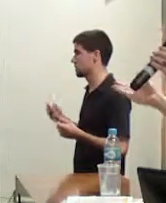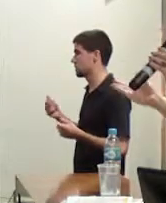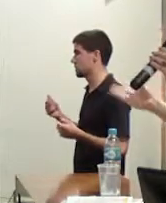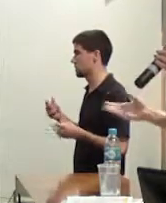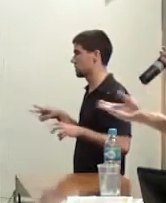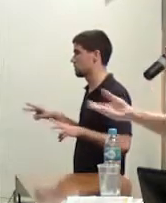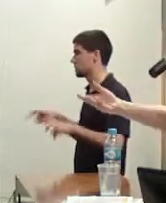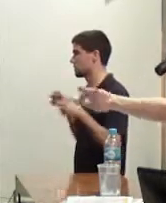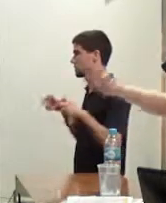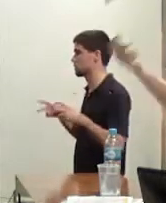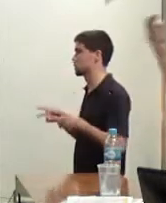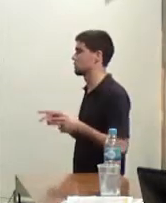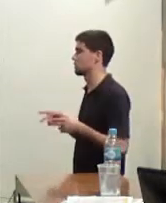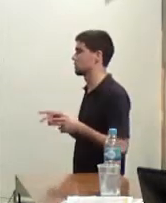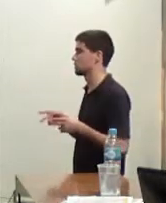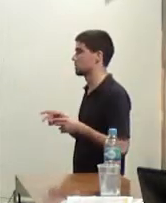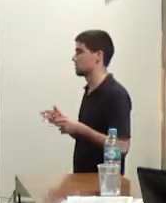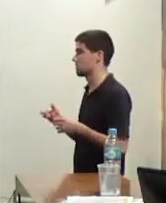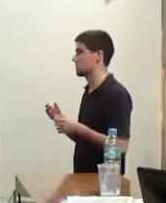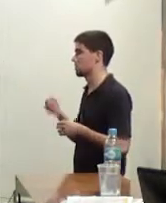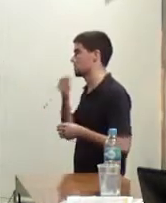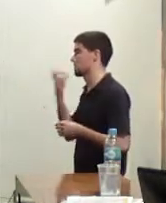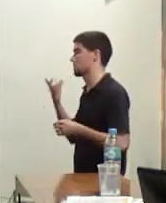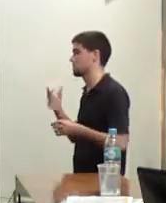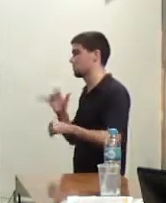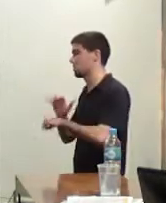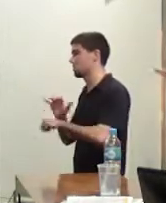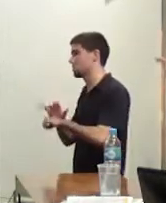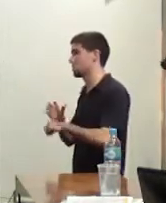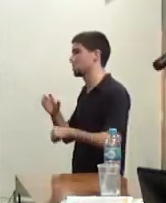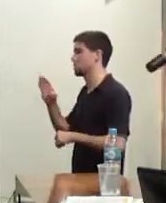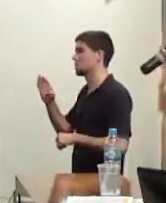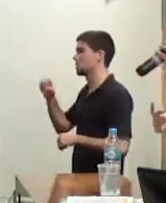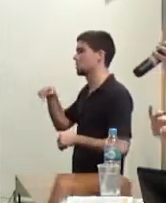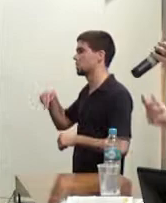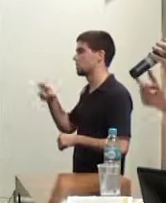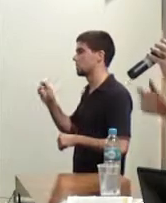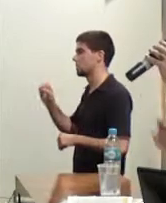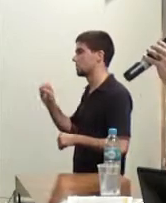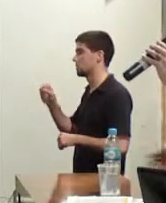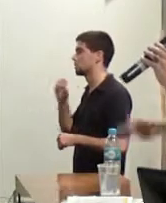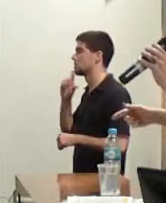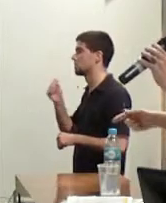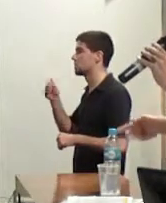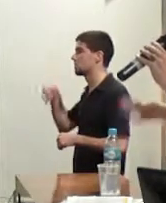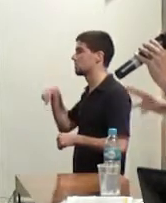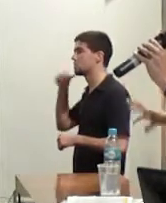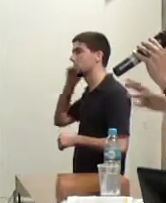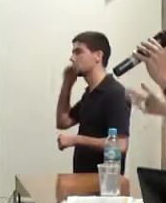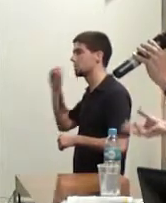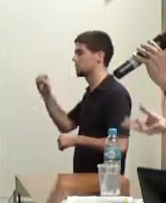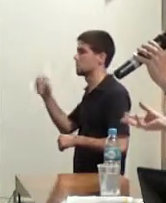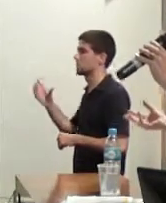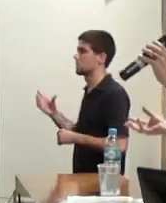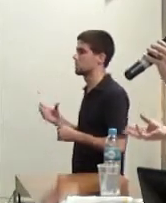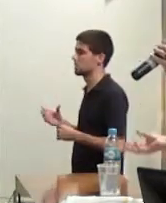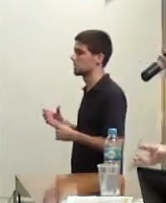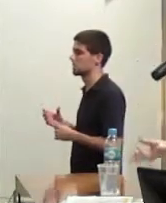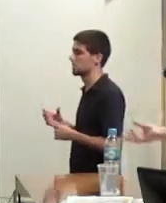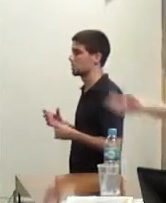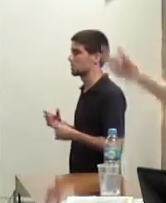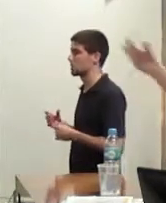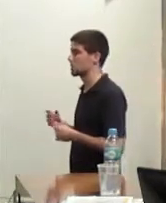famosos bonos tango para ampliar la línea de subte, después fueron destinados a través de AUSA a otras